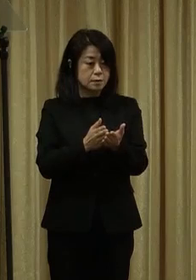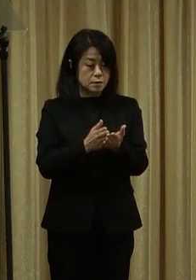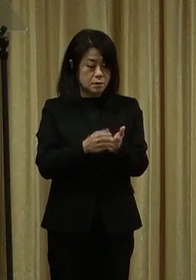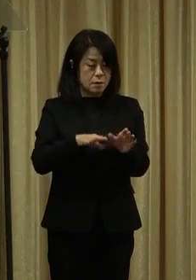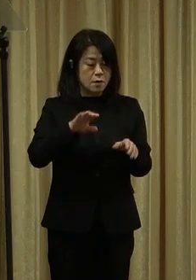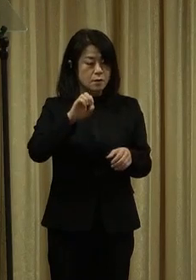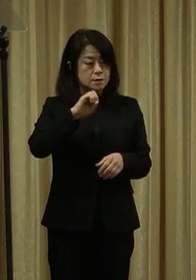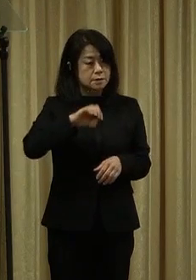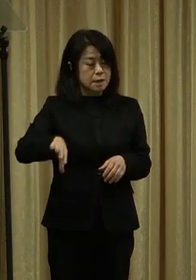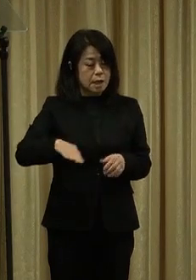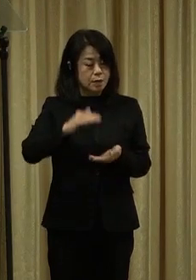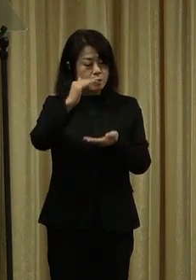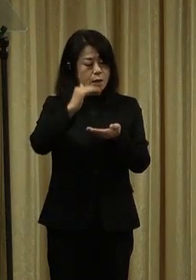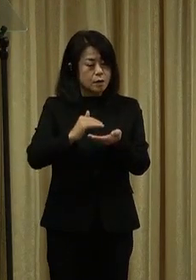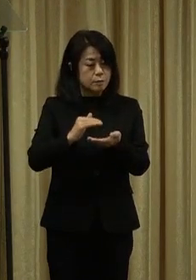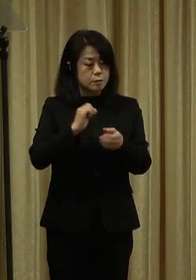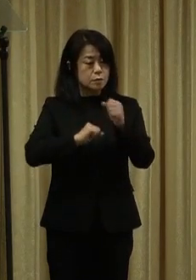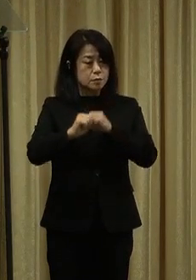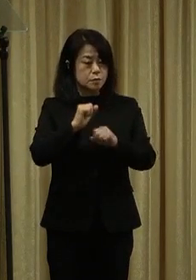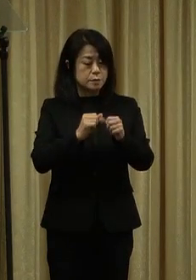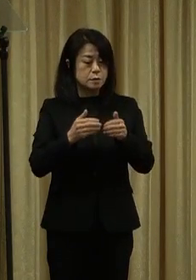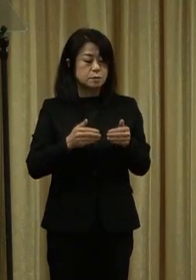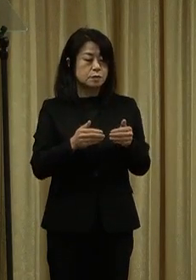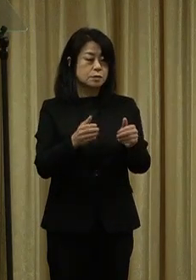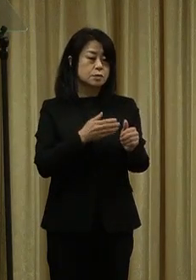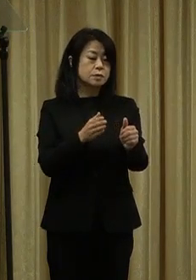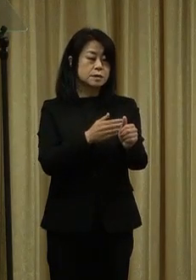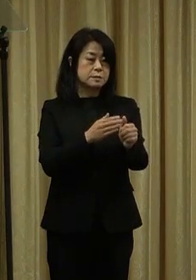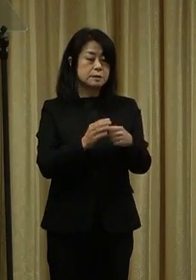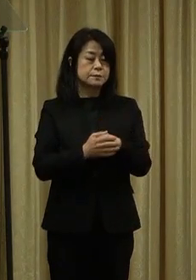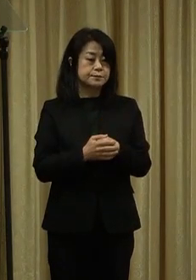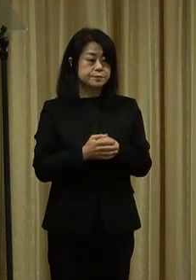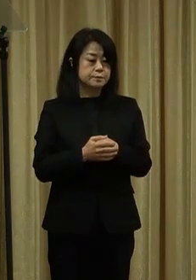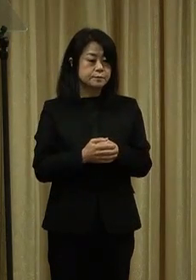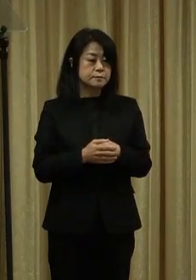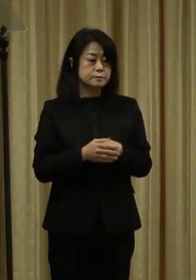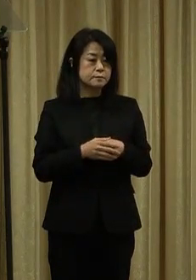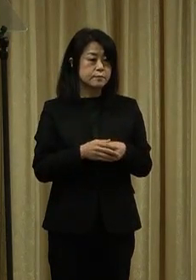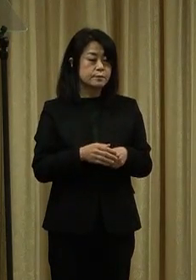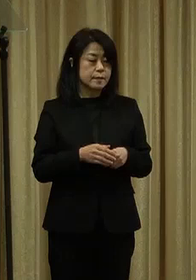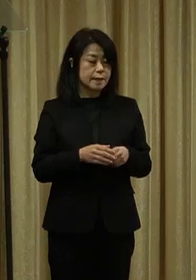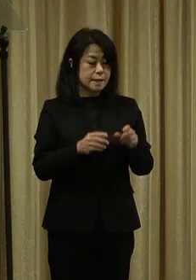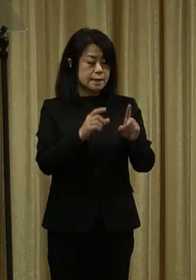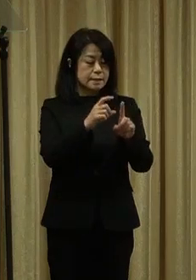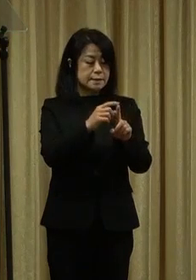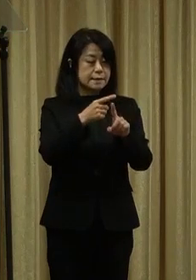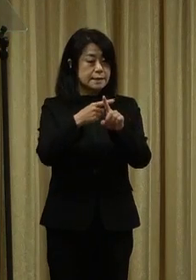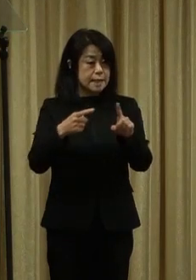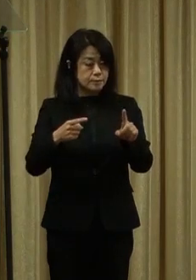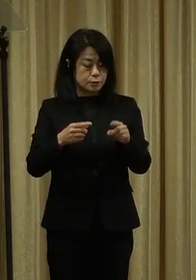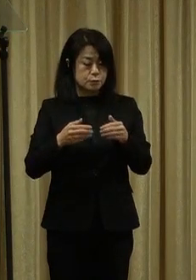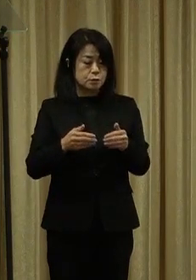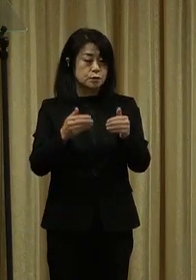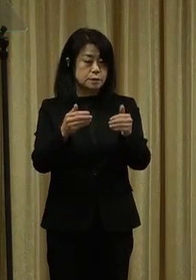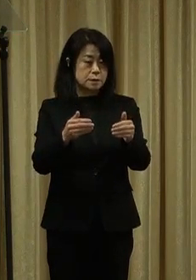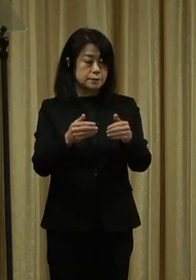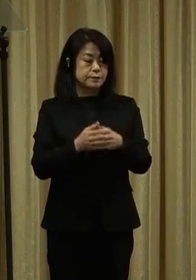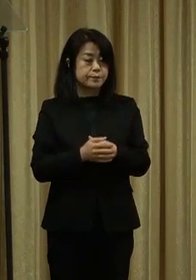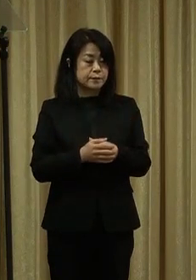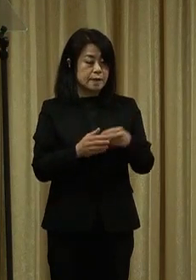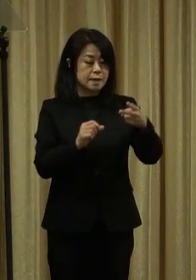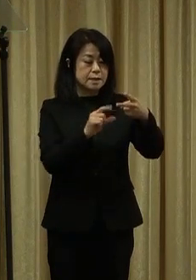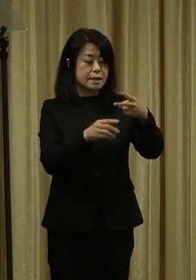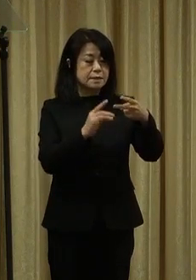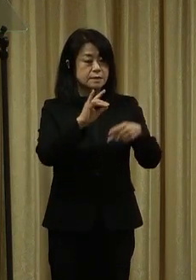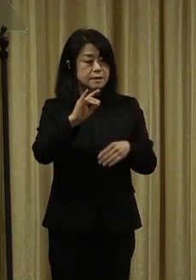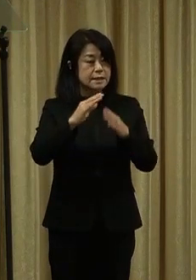コノミーの取り組みを促進します。次に産学官連携による DX の推進です。2